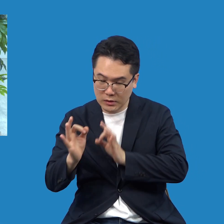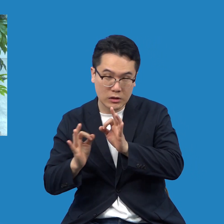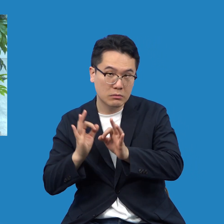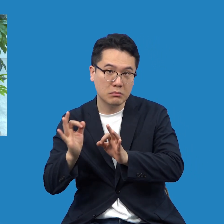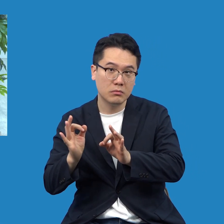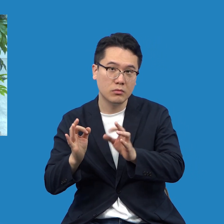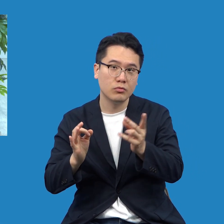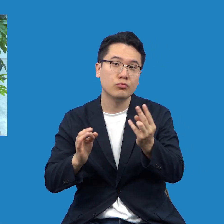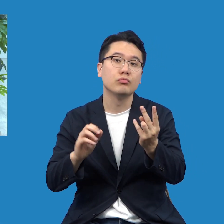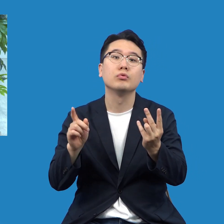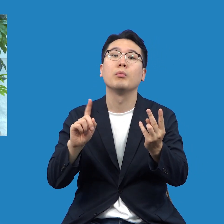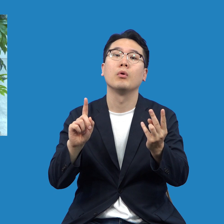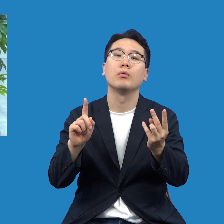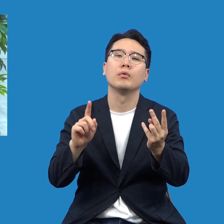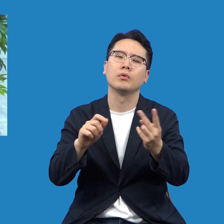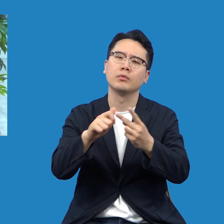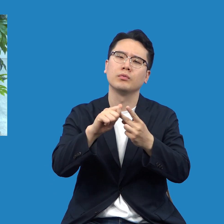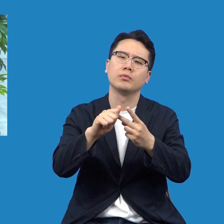탄식이었어요.